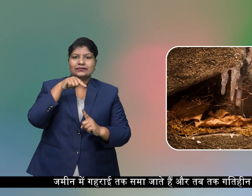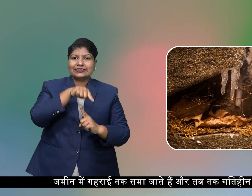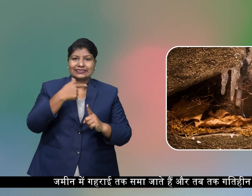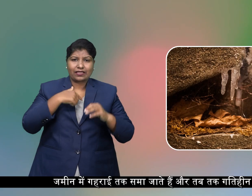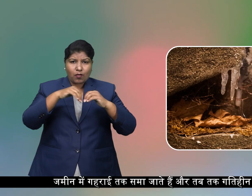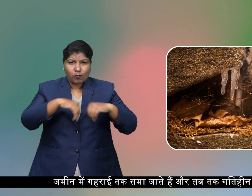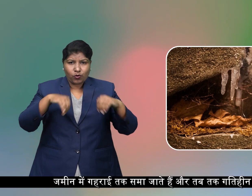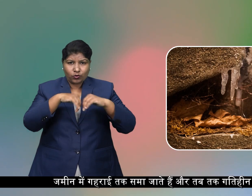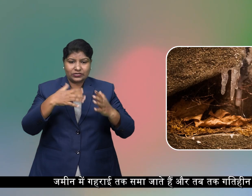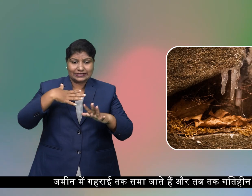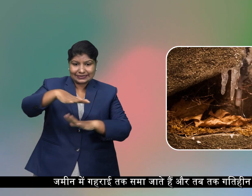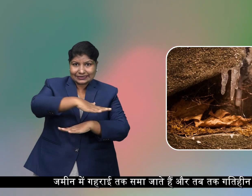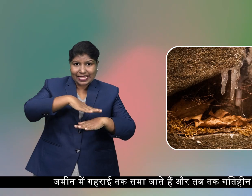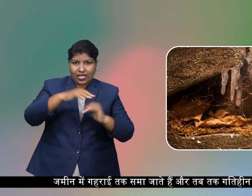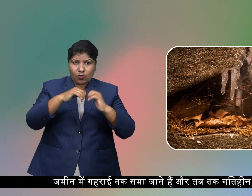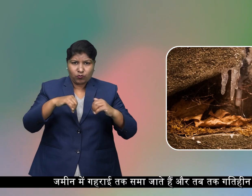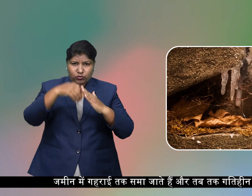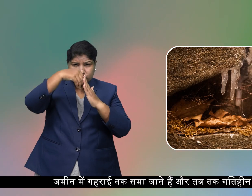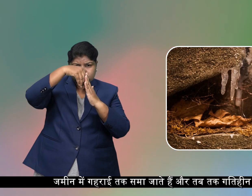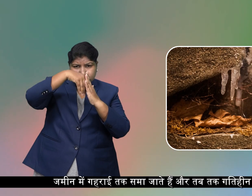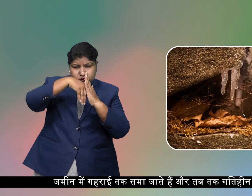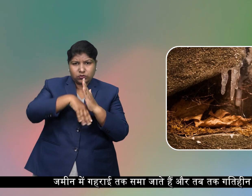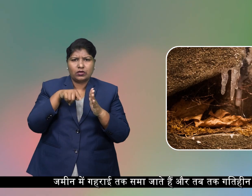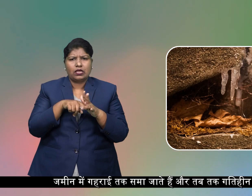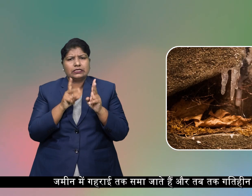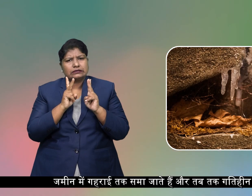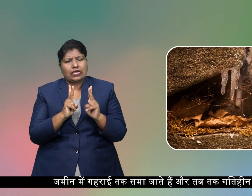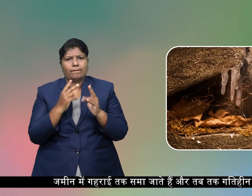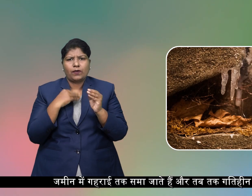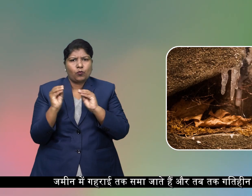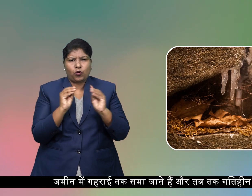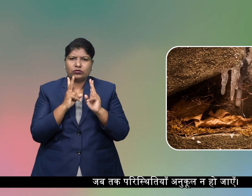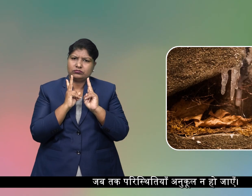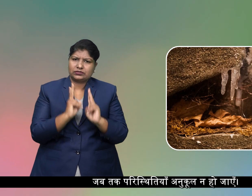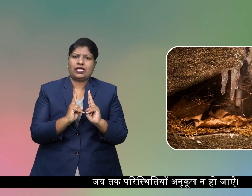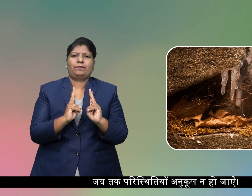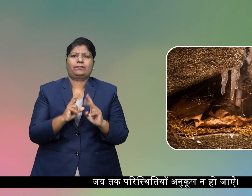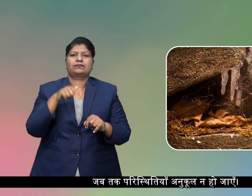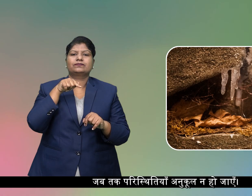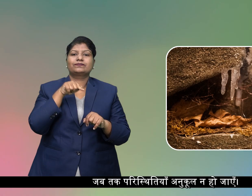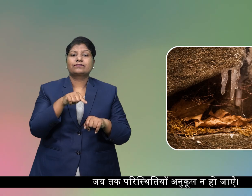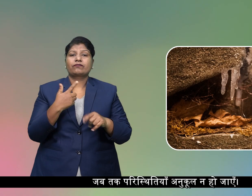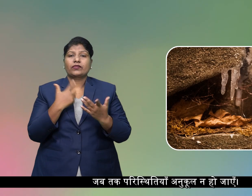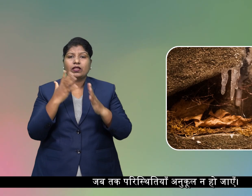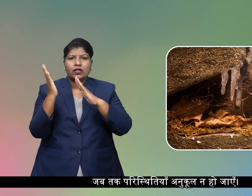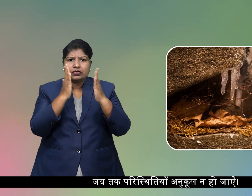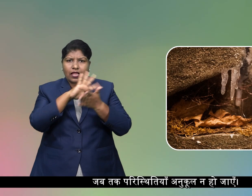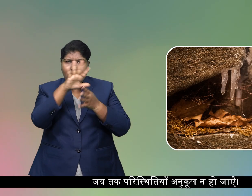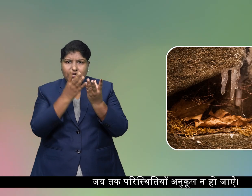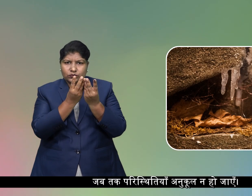गहराई तक समा जाते हैं और तब तक गतिहीन रहते हैं जब तक परिस्थितियां अनुकूल न हो